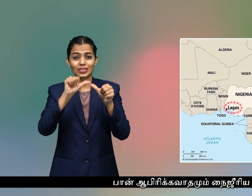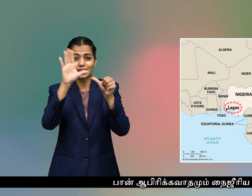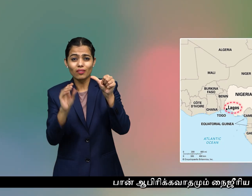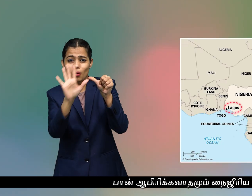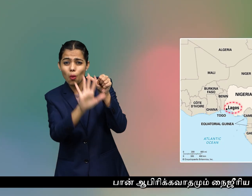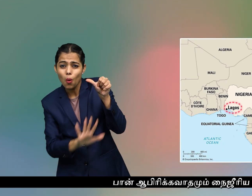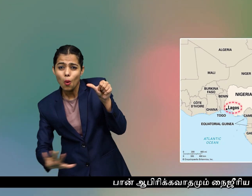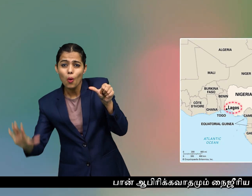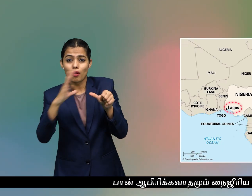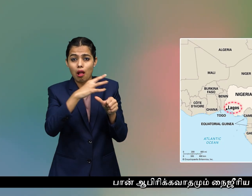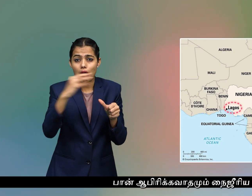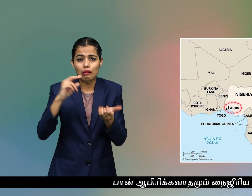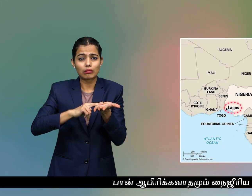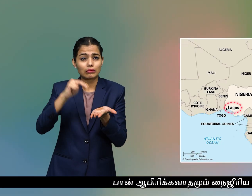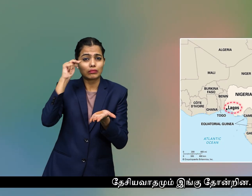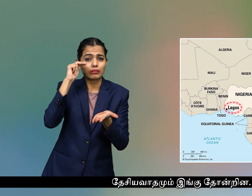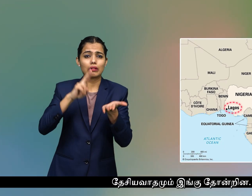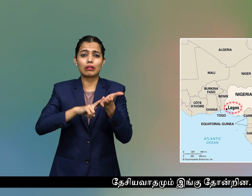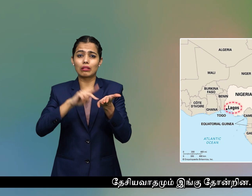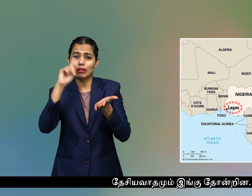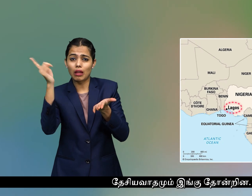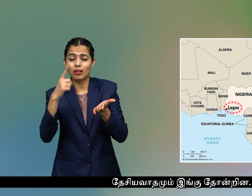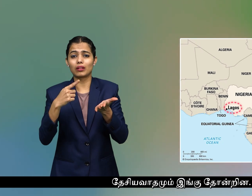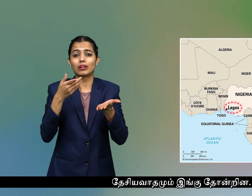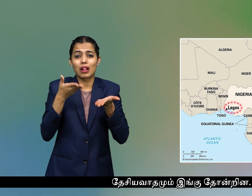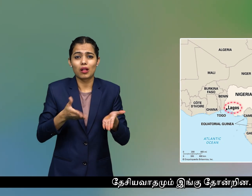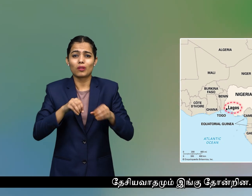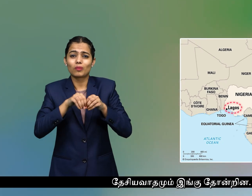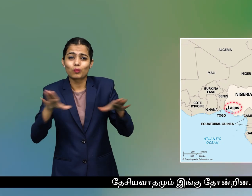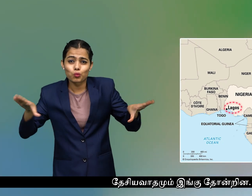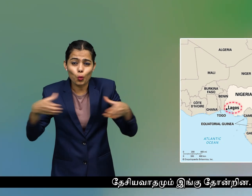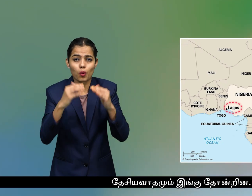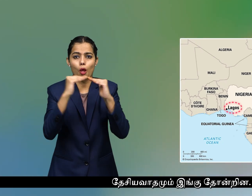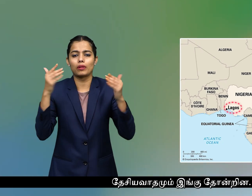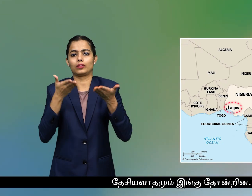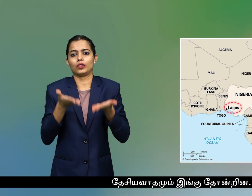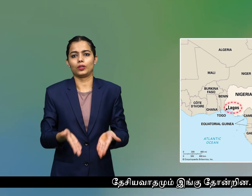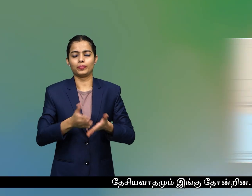பான் ஆப்பிரிக்காவாதம், நைஜீரிய தேசியவாதமும் இங்கு தோன்றின.